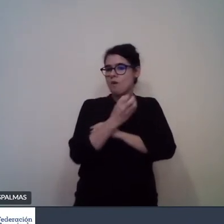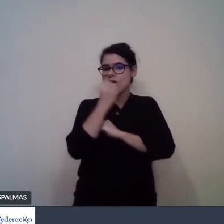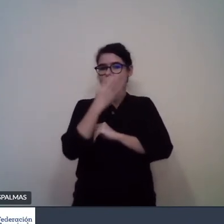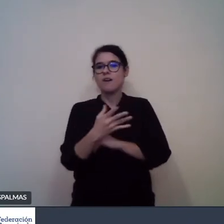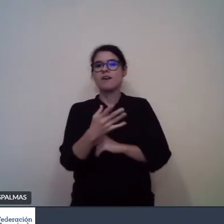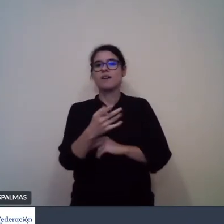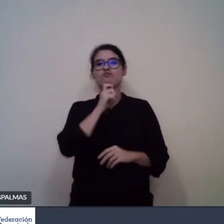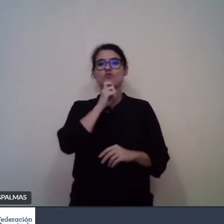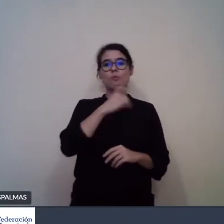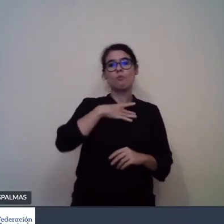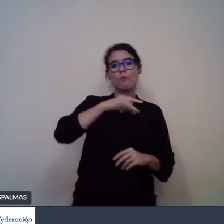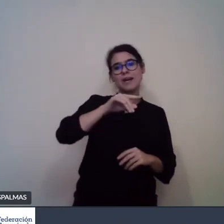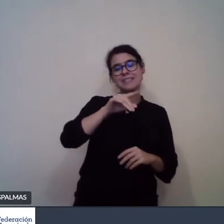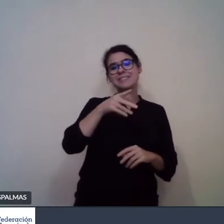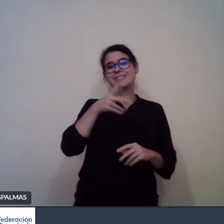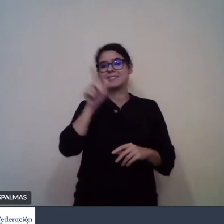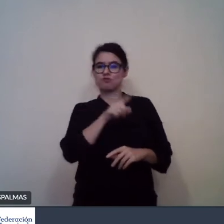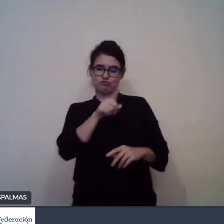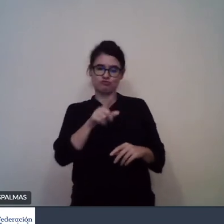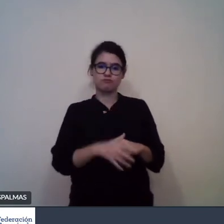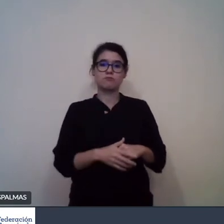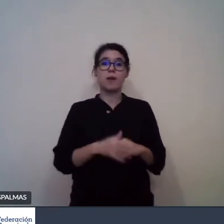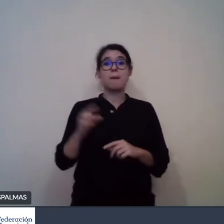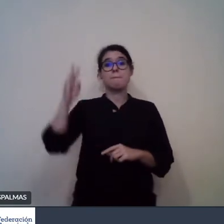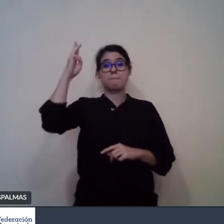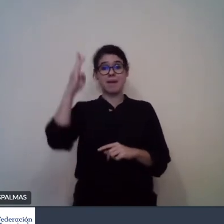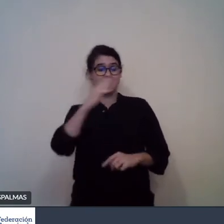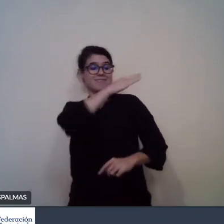preocupado de la continuación del grande, contacto en la espalda.